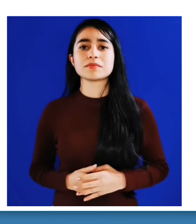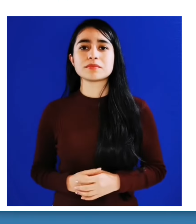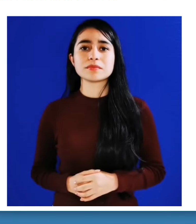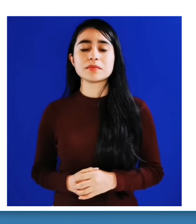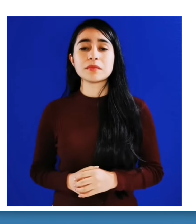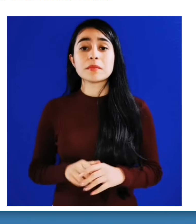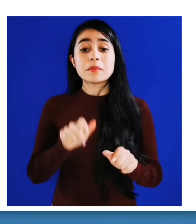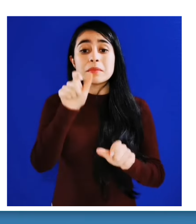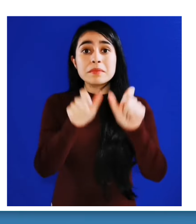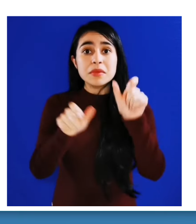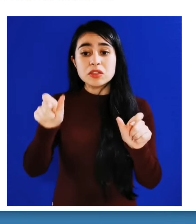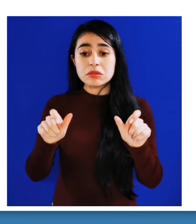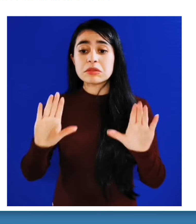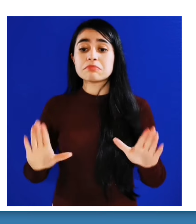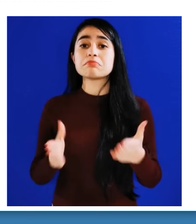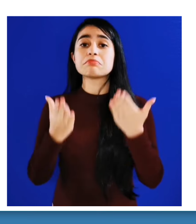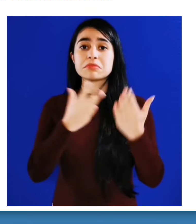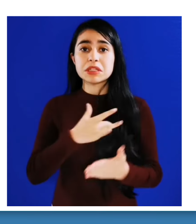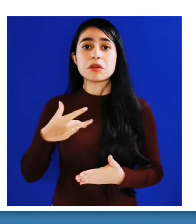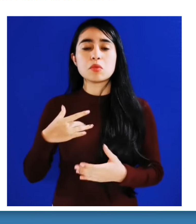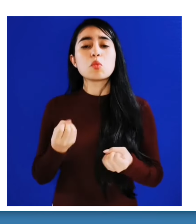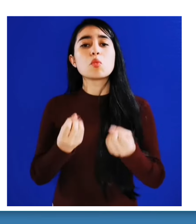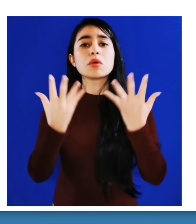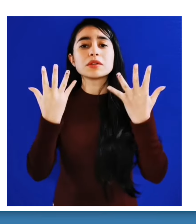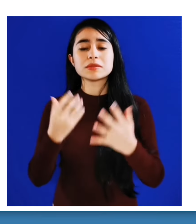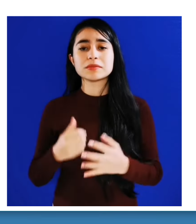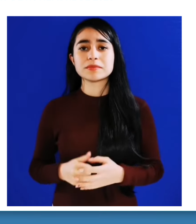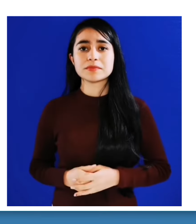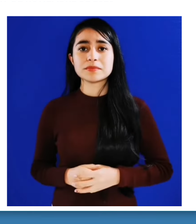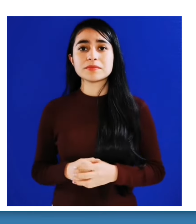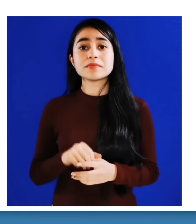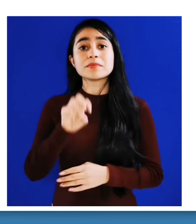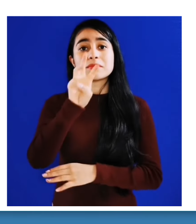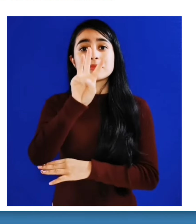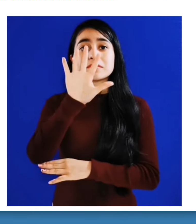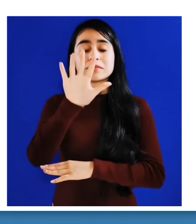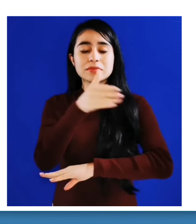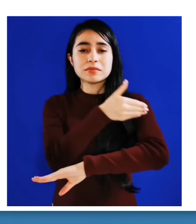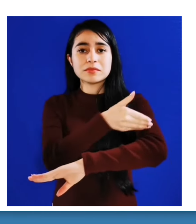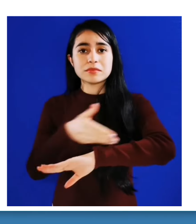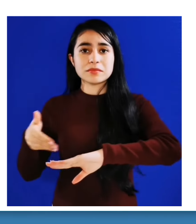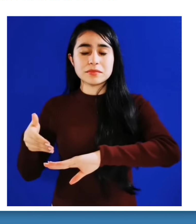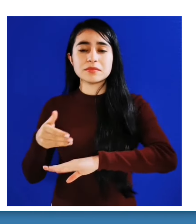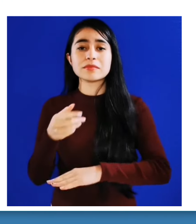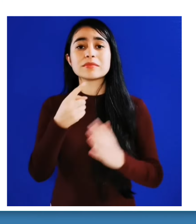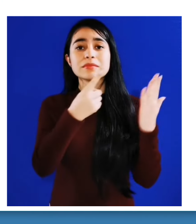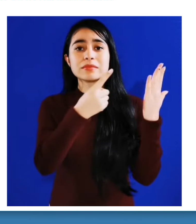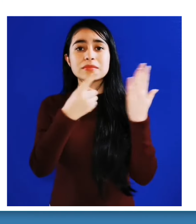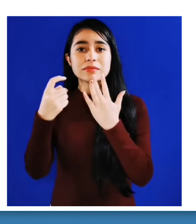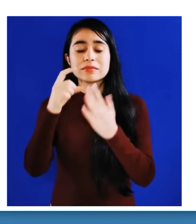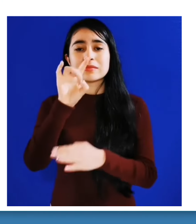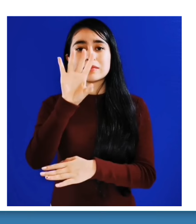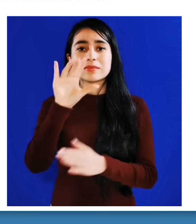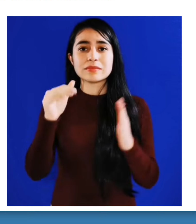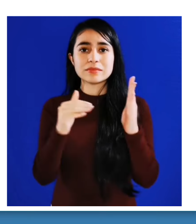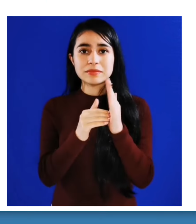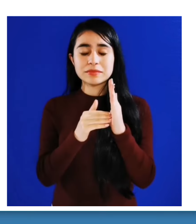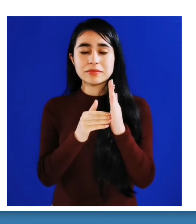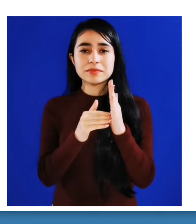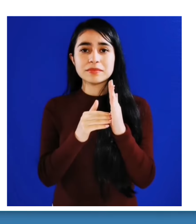Número de personas recuperadas, 35.615